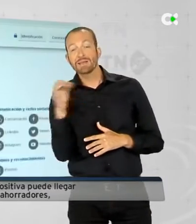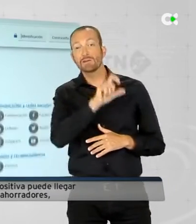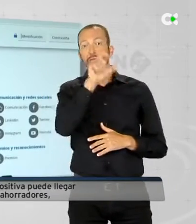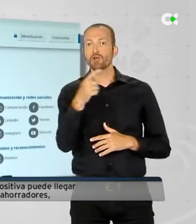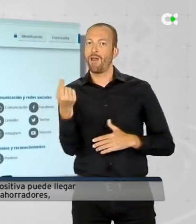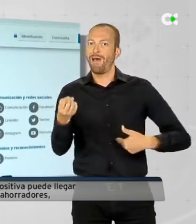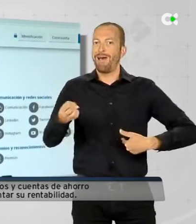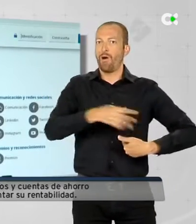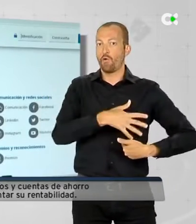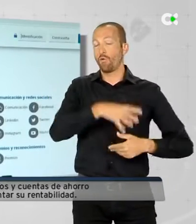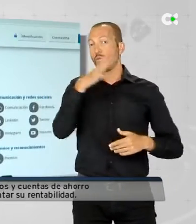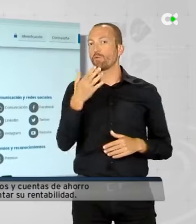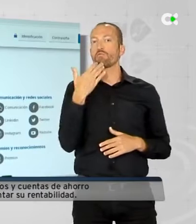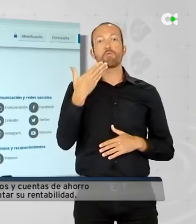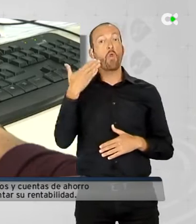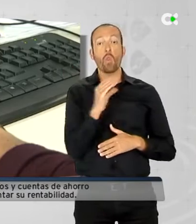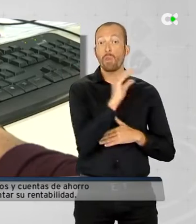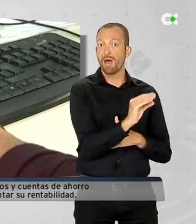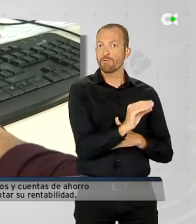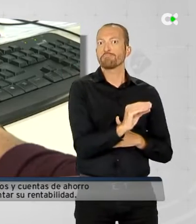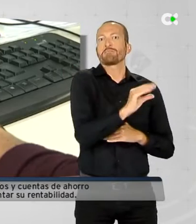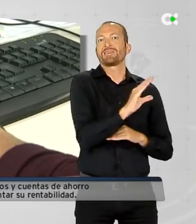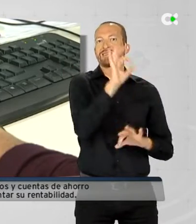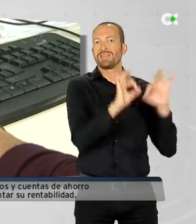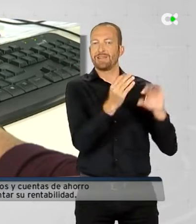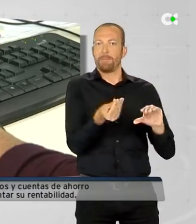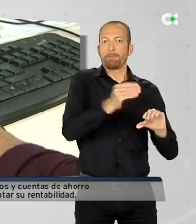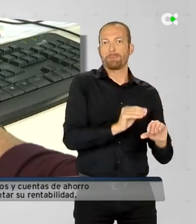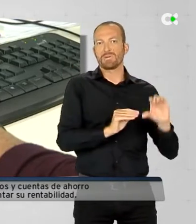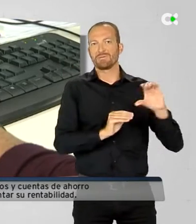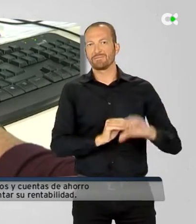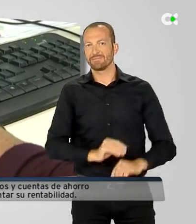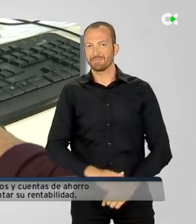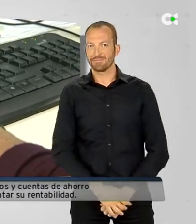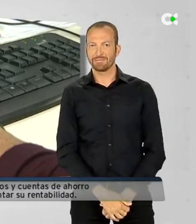los ahorradores porque los depósitos y las cuentas de ahorro van a incrementar su rentabilidad.